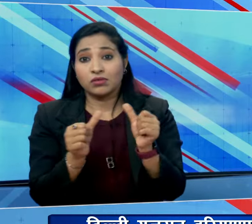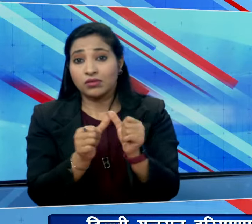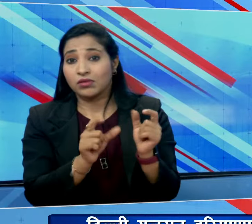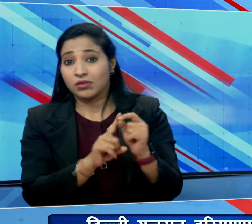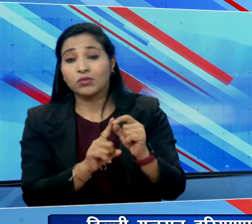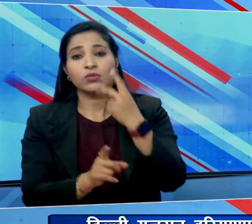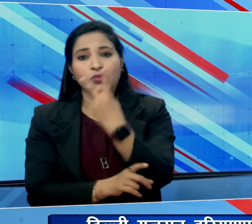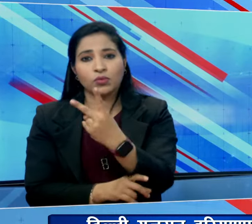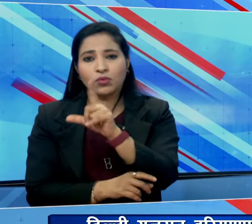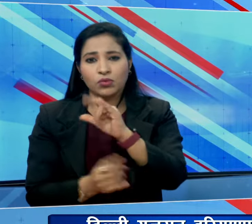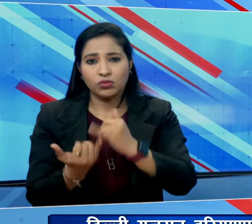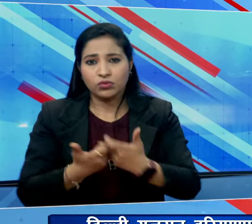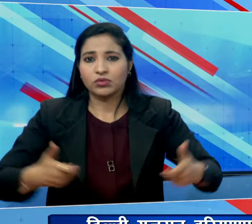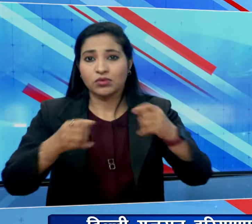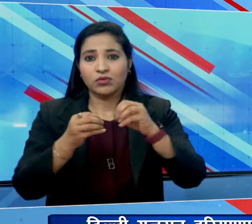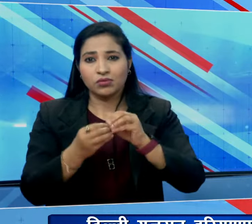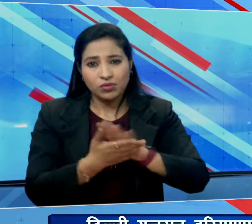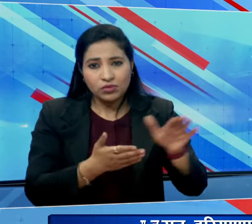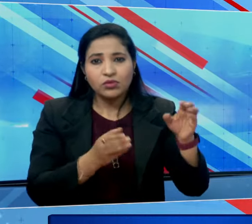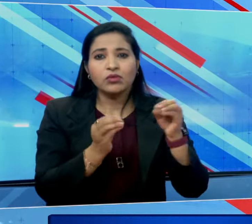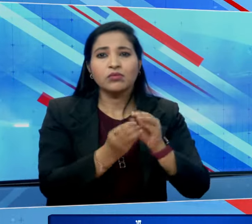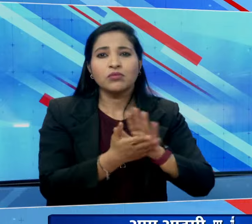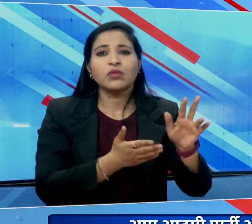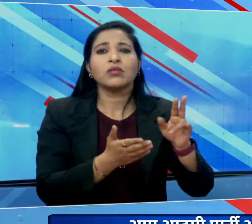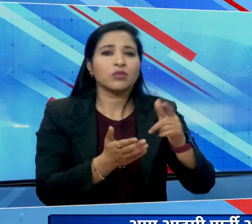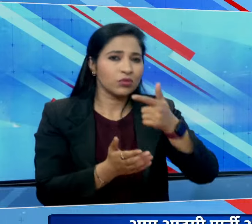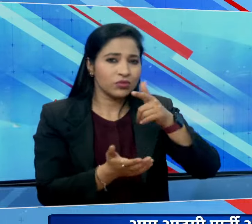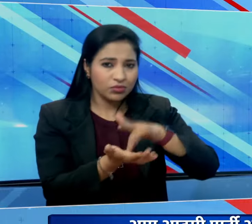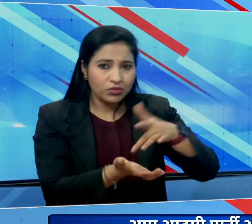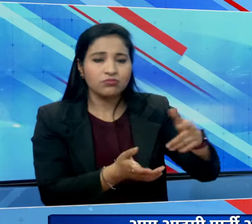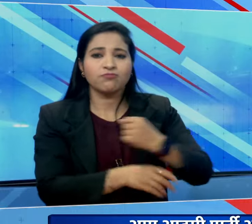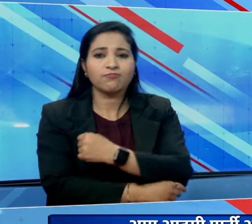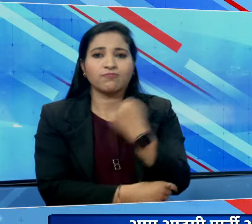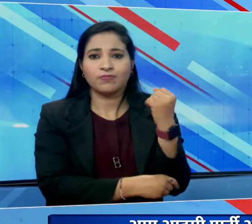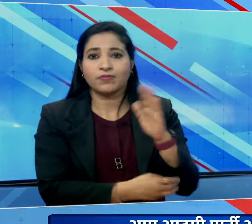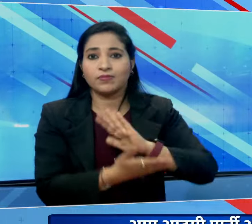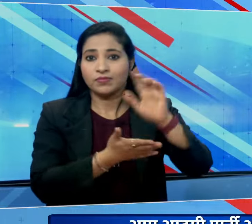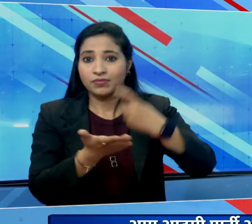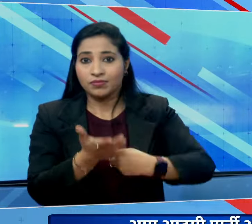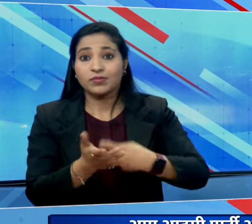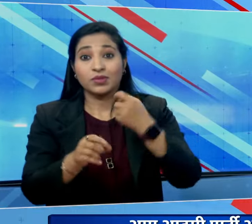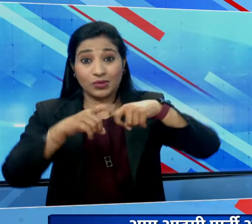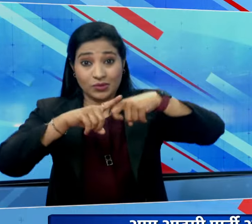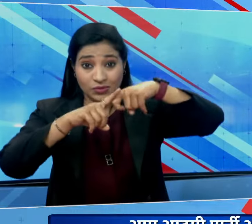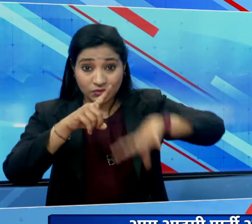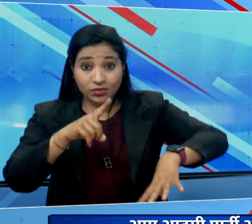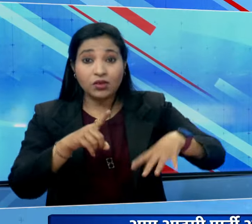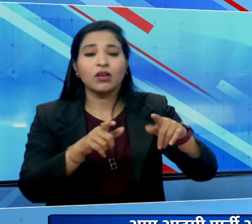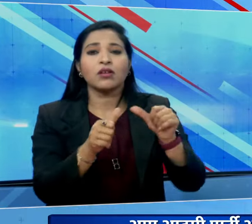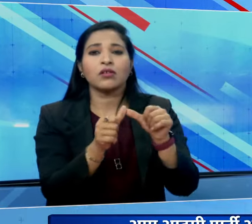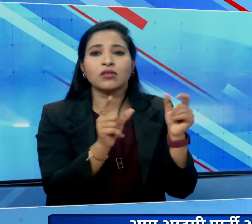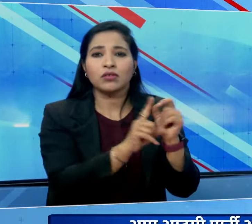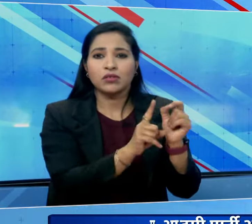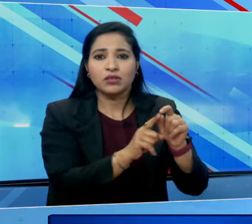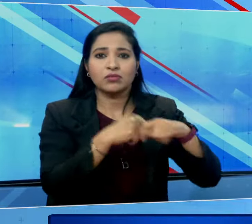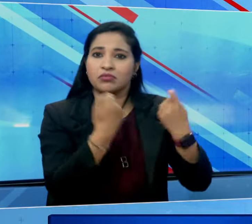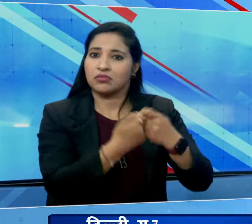लोकसभा सीट भरूच और भावनगर पर लड़ेगी हरियाणा में एक सीट कुरुक्षेत्र आम आदमी पार्टी के खाते में गई है जबकि